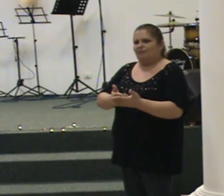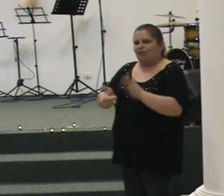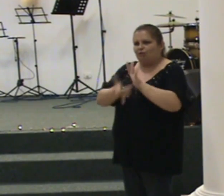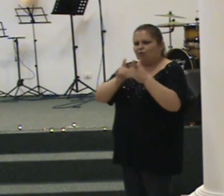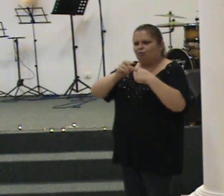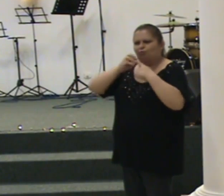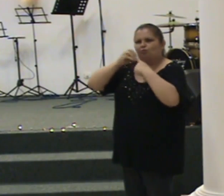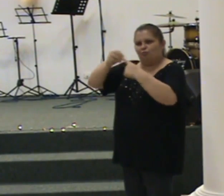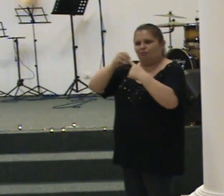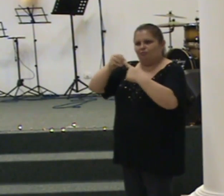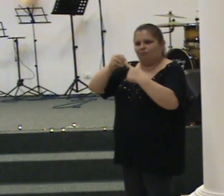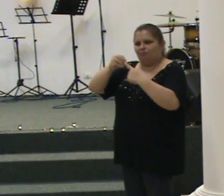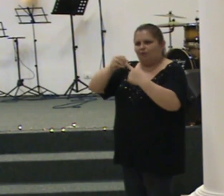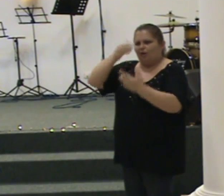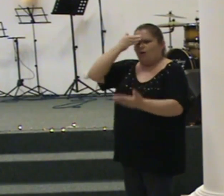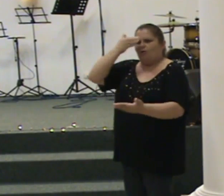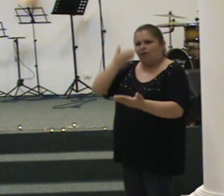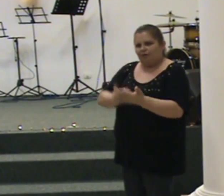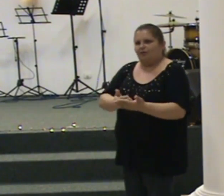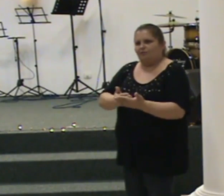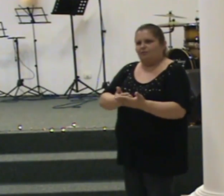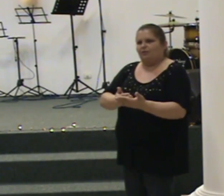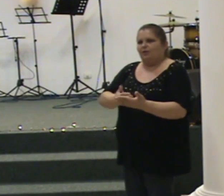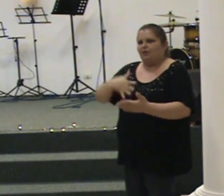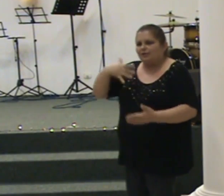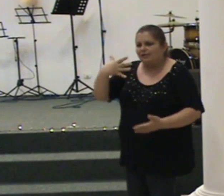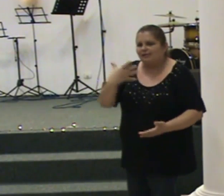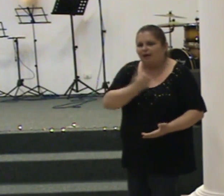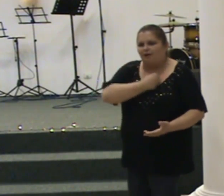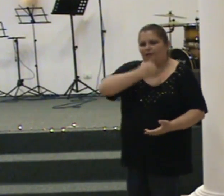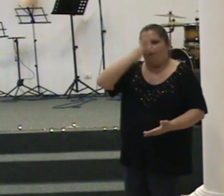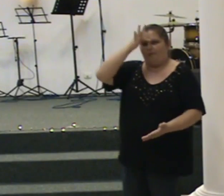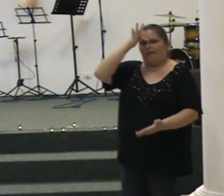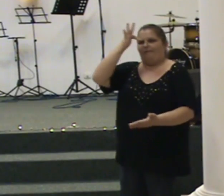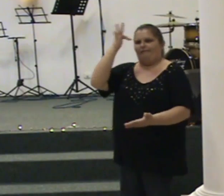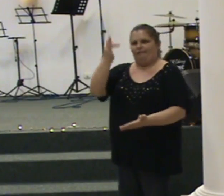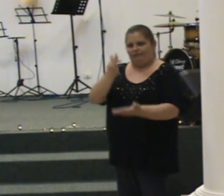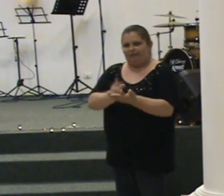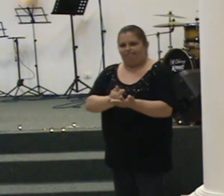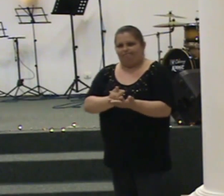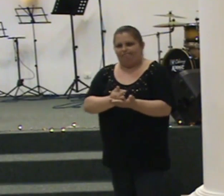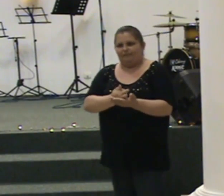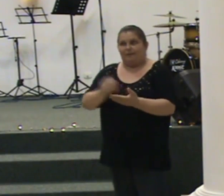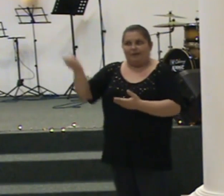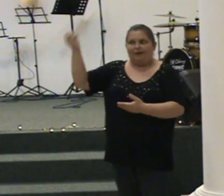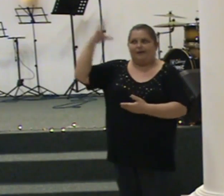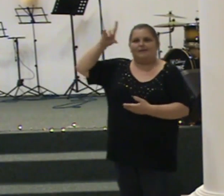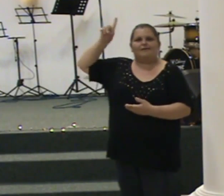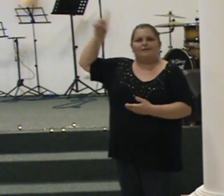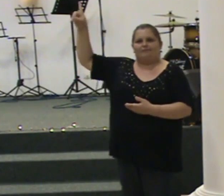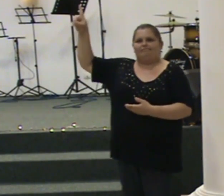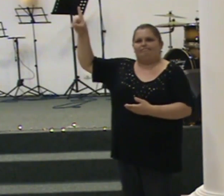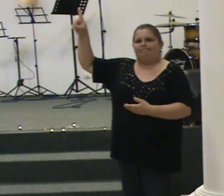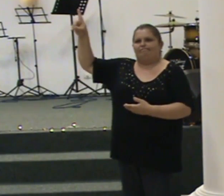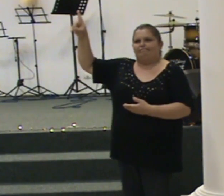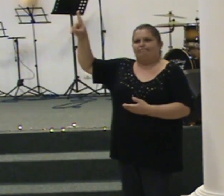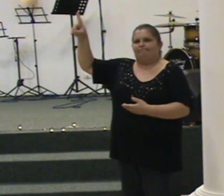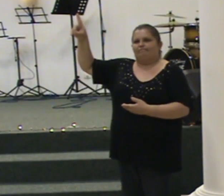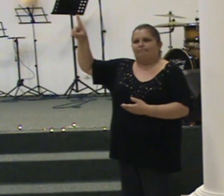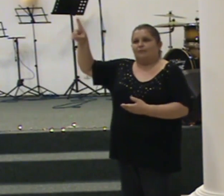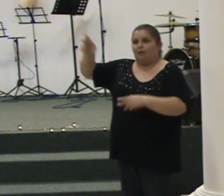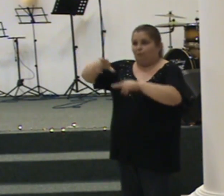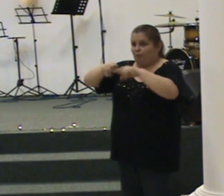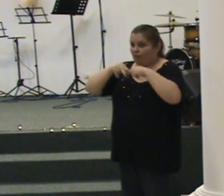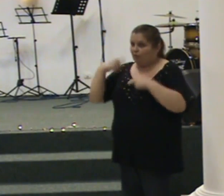creio que nós somos salvos pela fé, pela graça. E isso nos deu a condição de ser chamado Filho